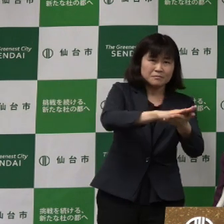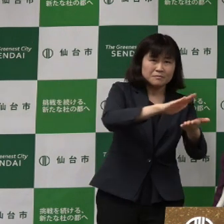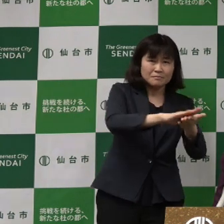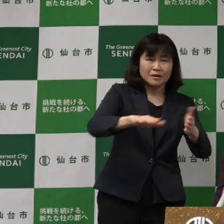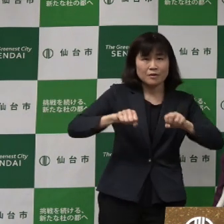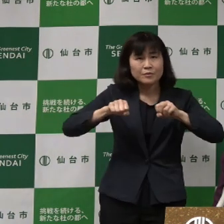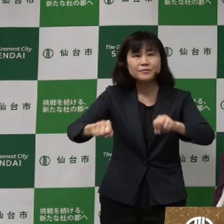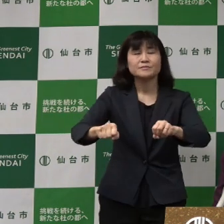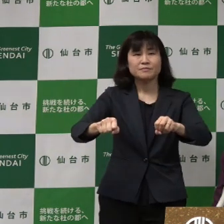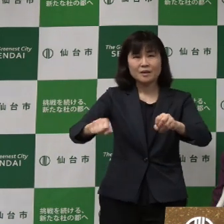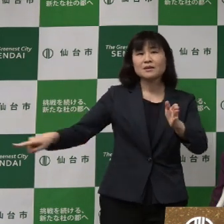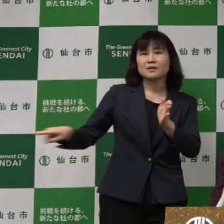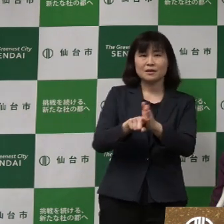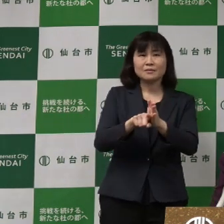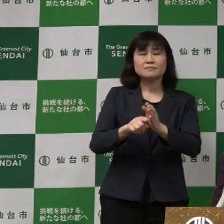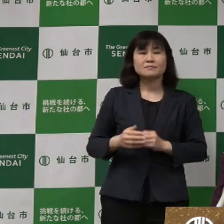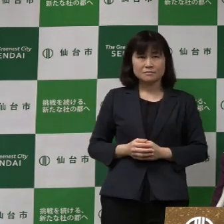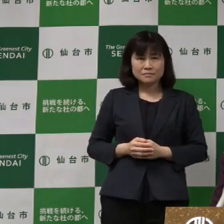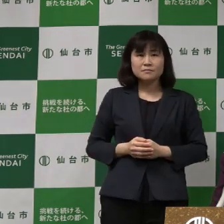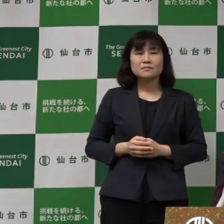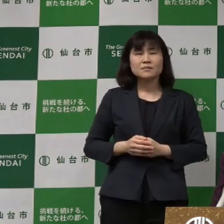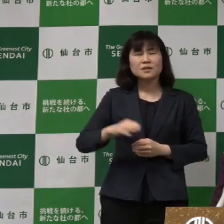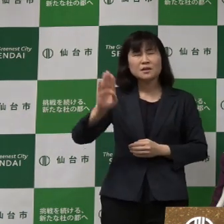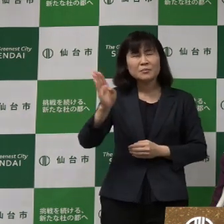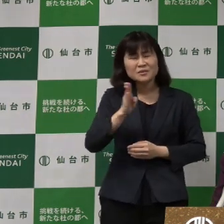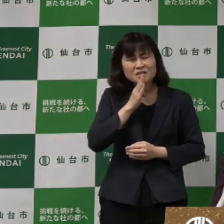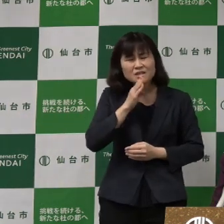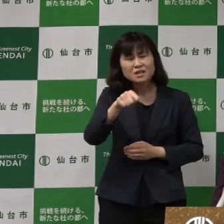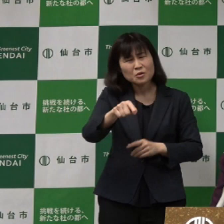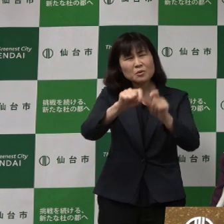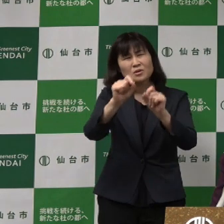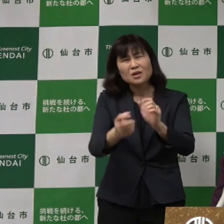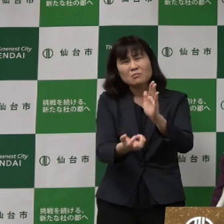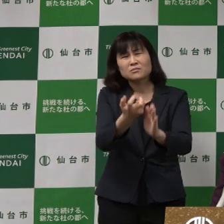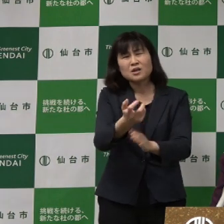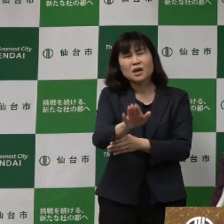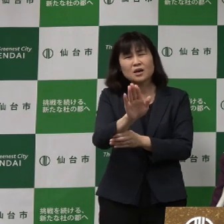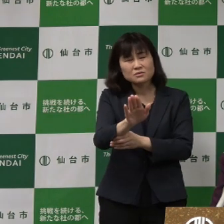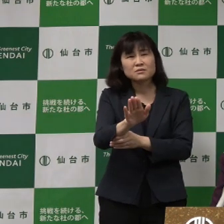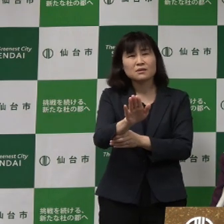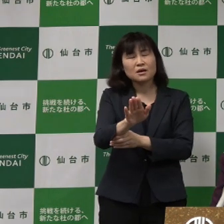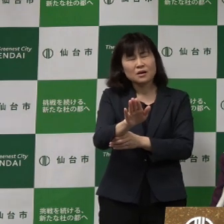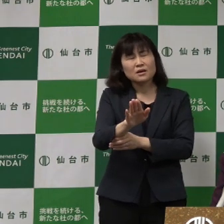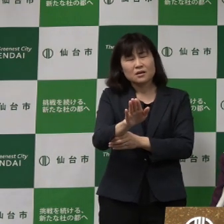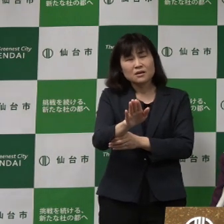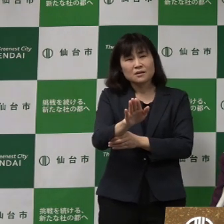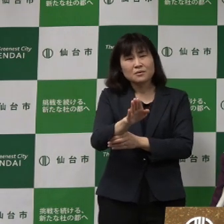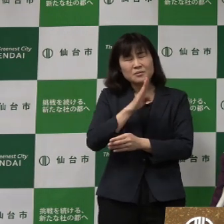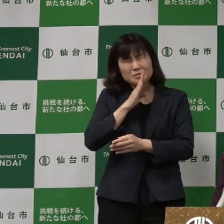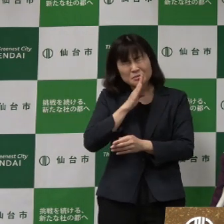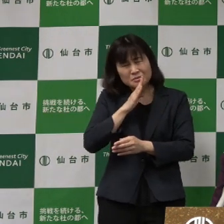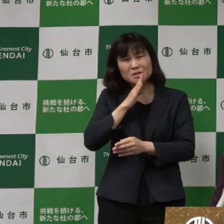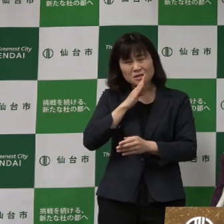きているところですけれども、今般こういうふうな事案が生じているということについては大変